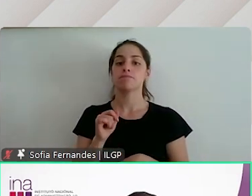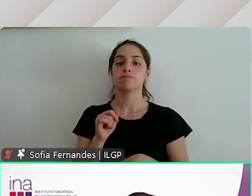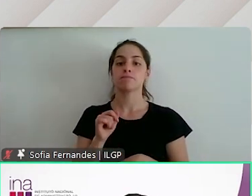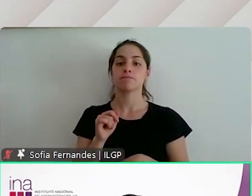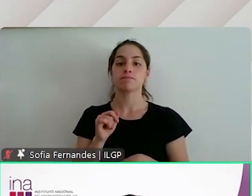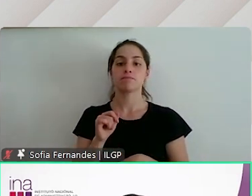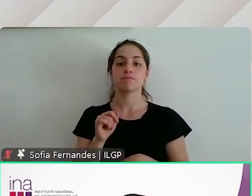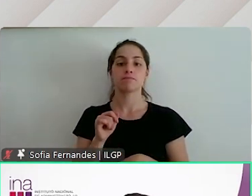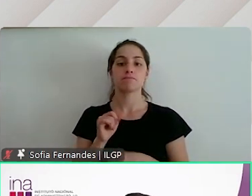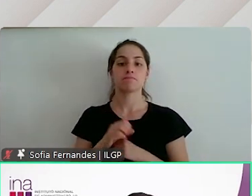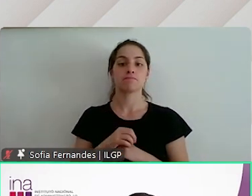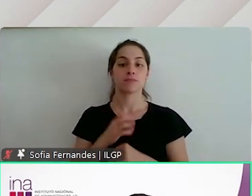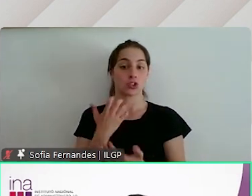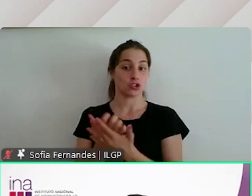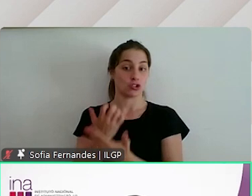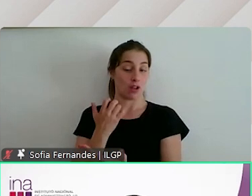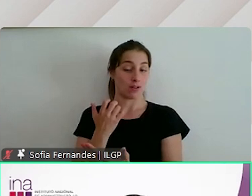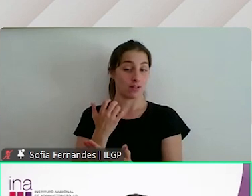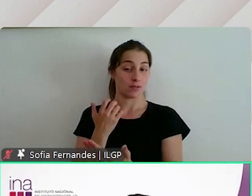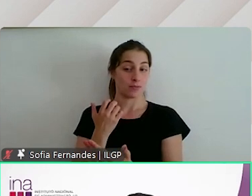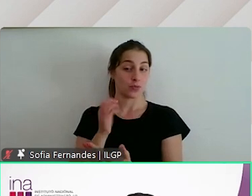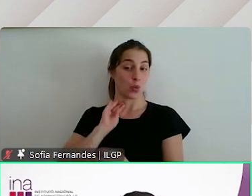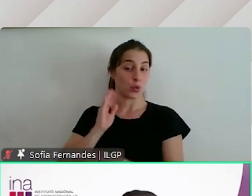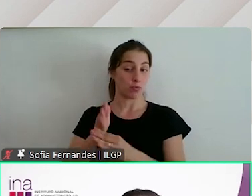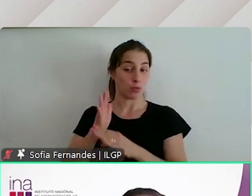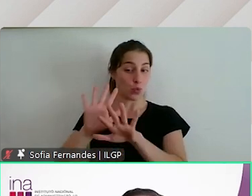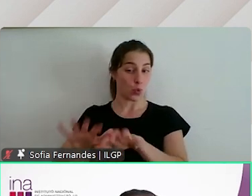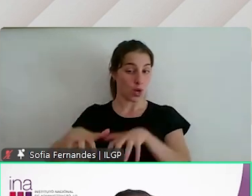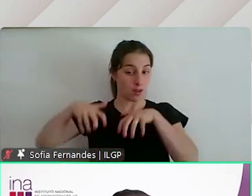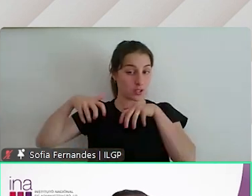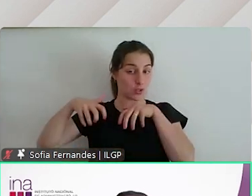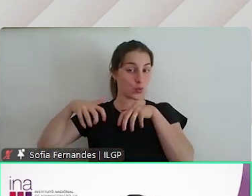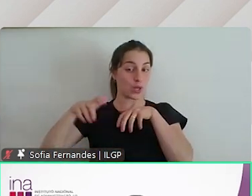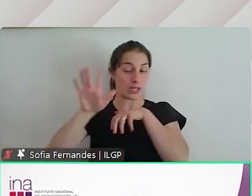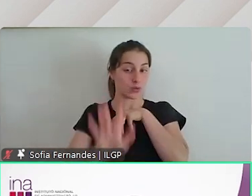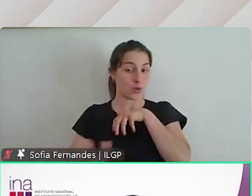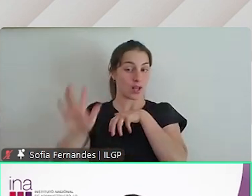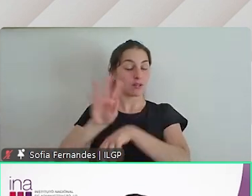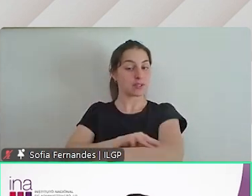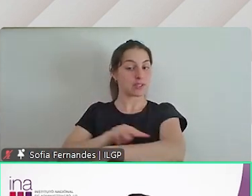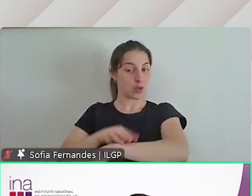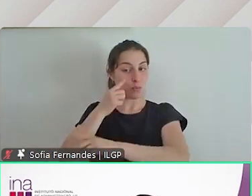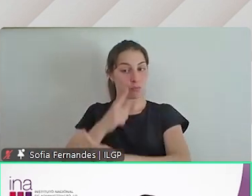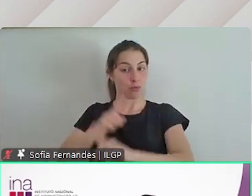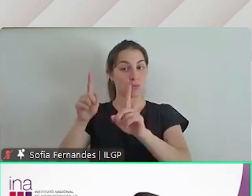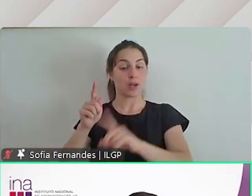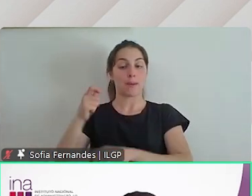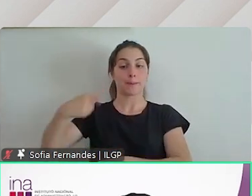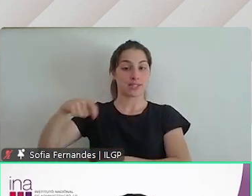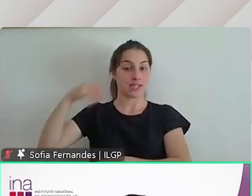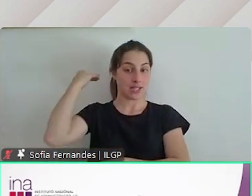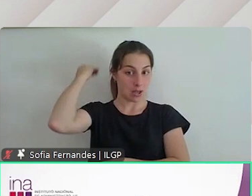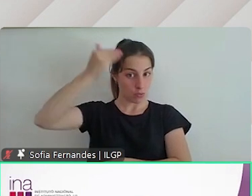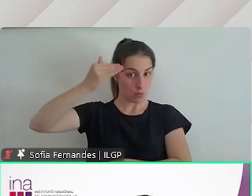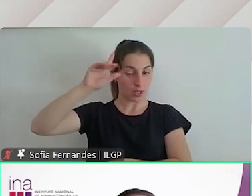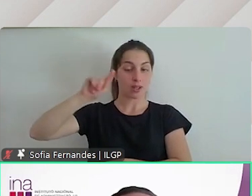que foi feita na altura, no último Congresso Nacional de Administração Pública, ao Presidente da República e também ao Presidente